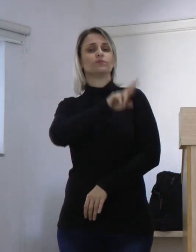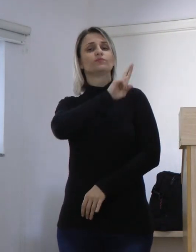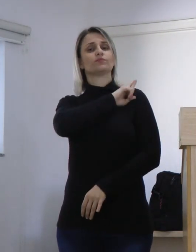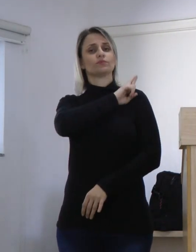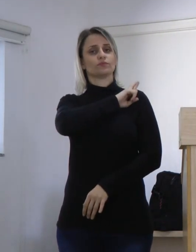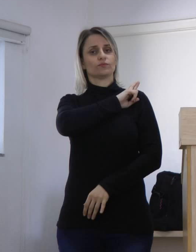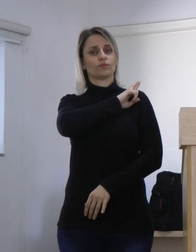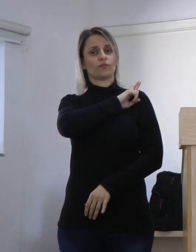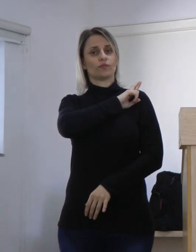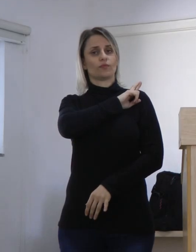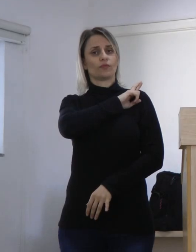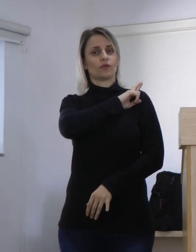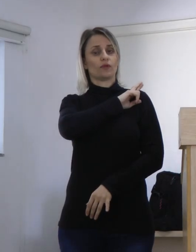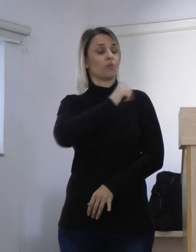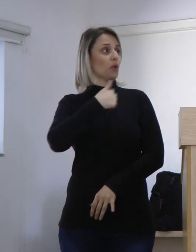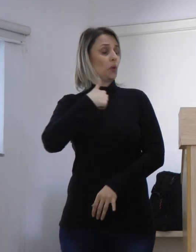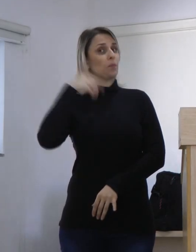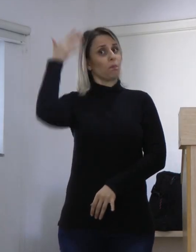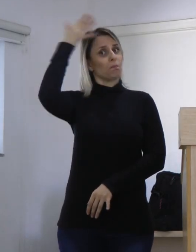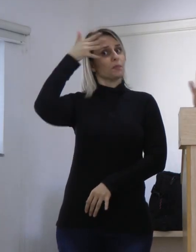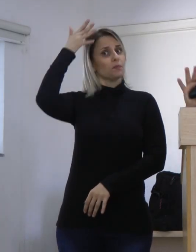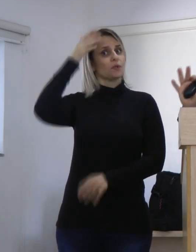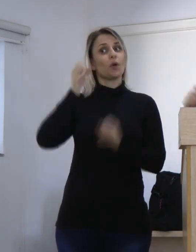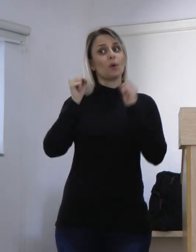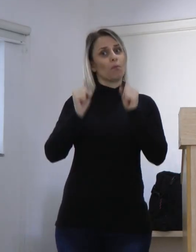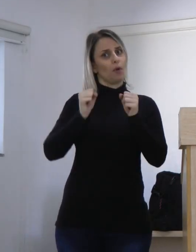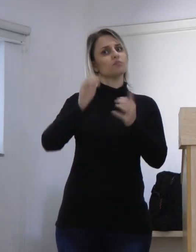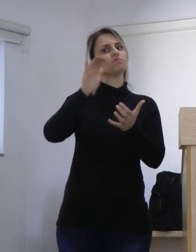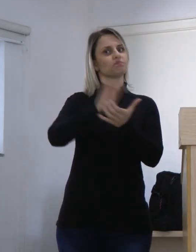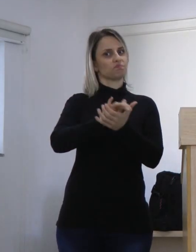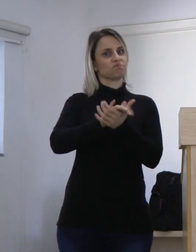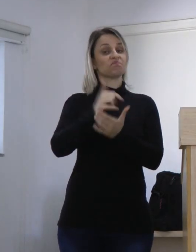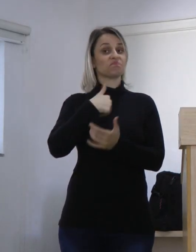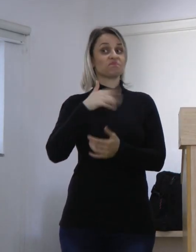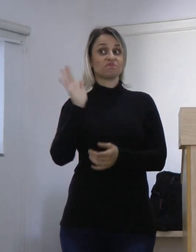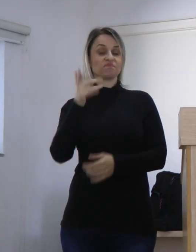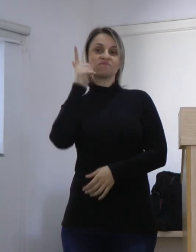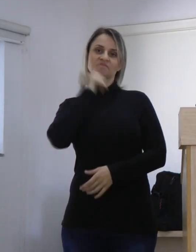casar. Graças a Deus eu já desencalhei.